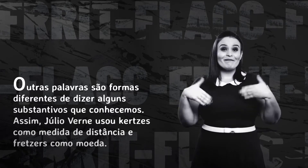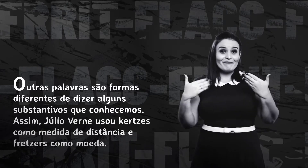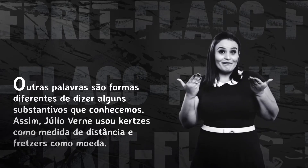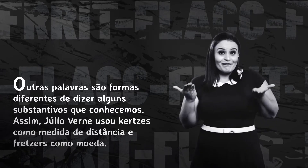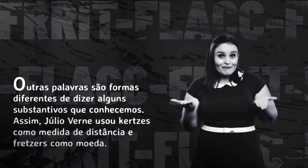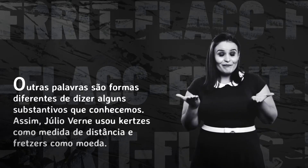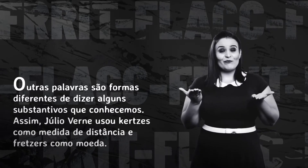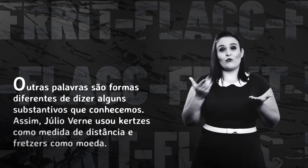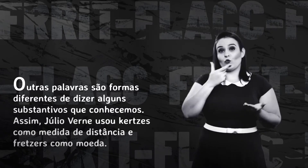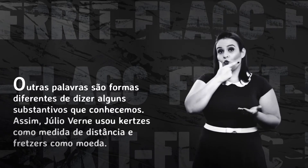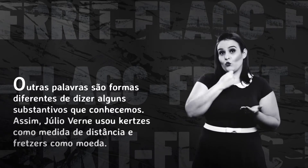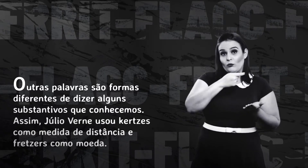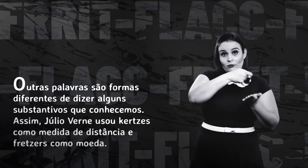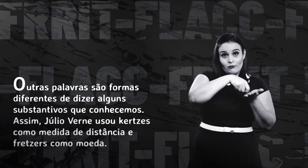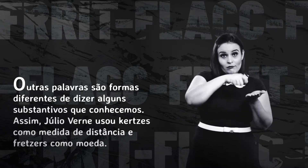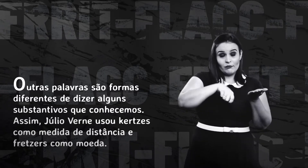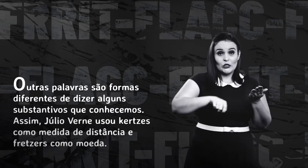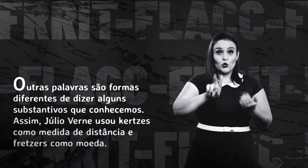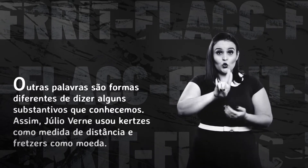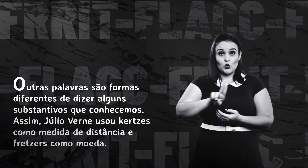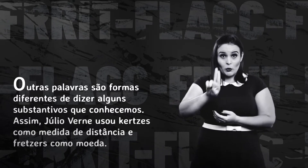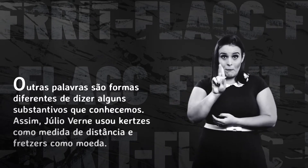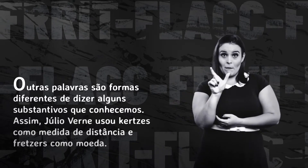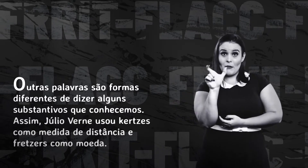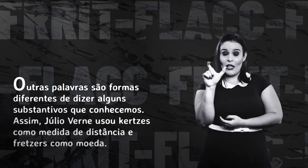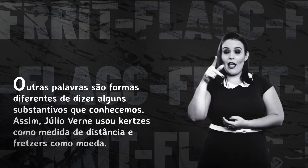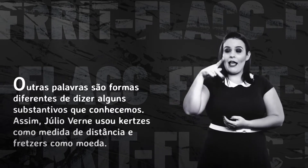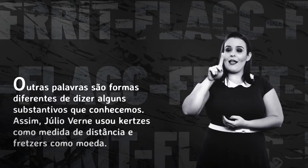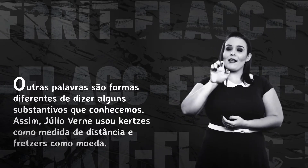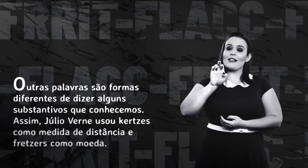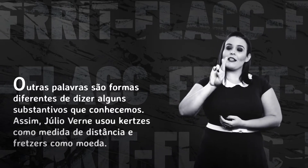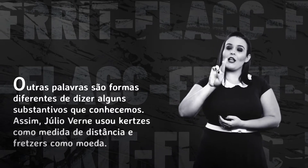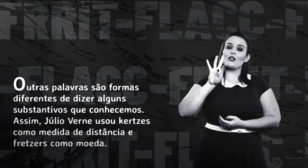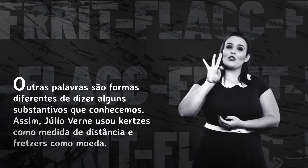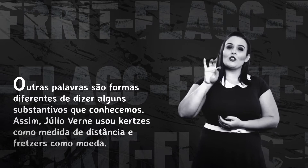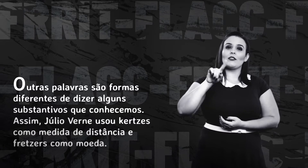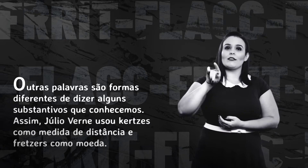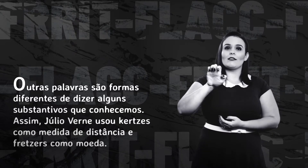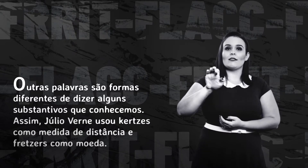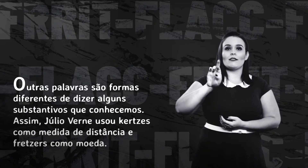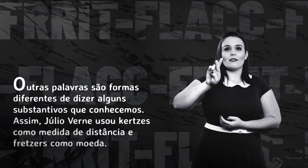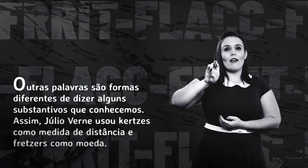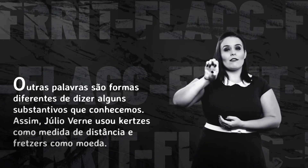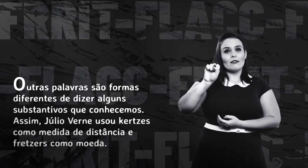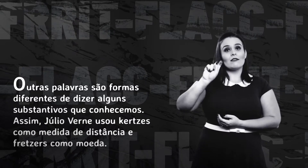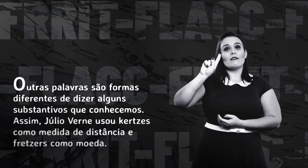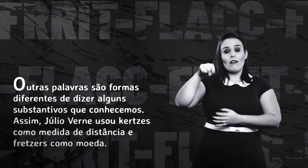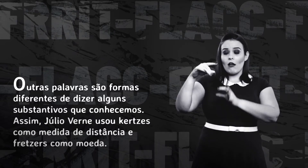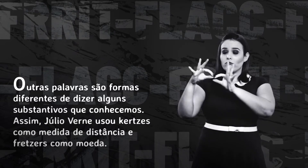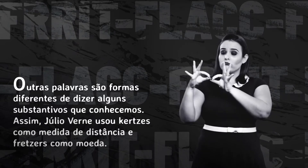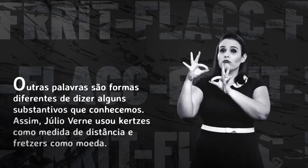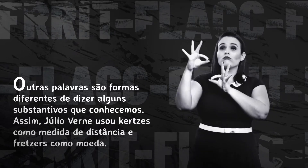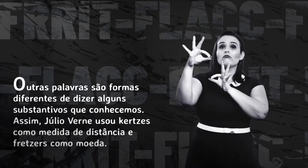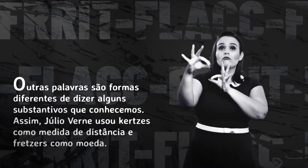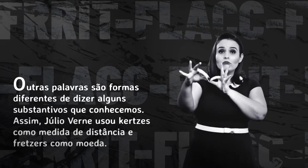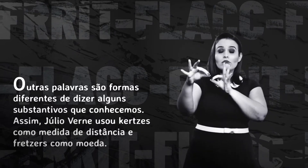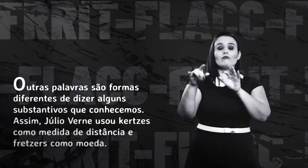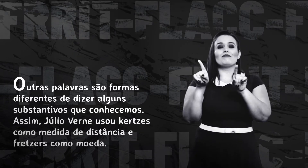conhecemos. Assim, Júlio Verne usou quertzes como medida de distância e fretzers